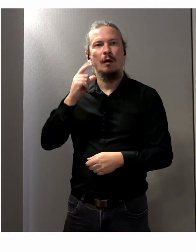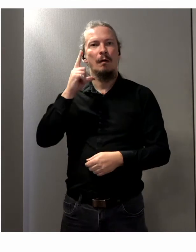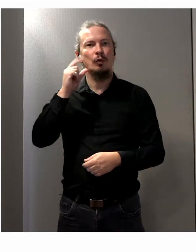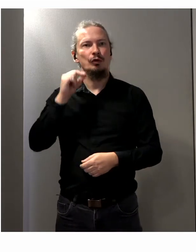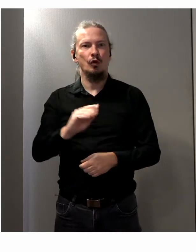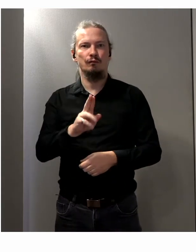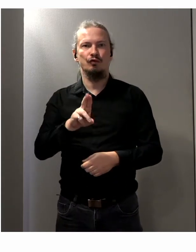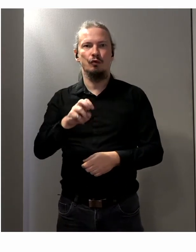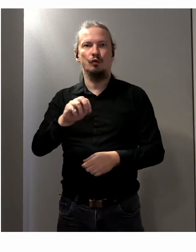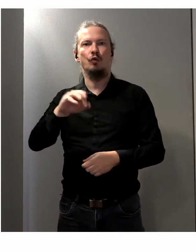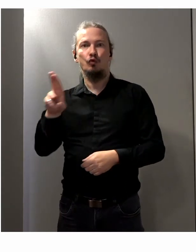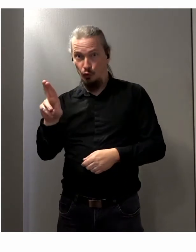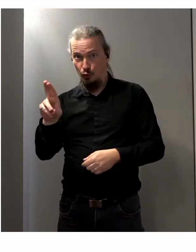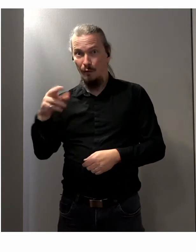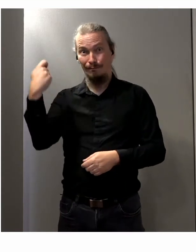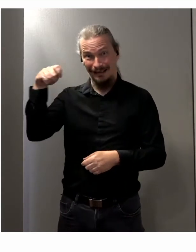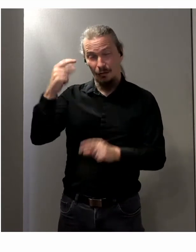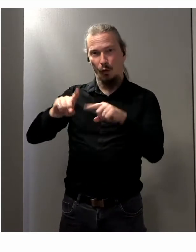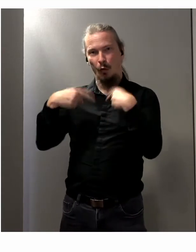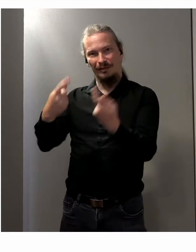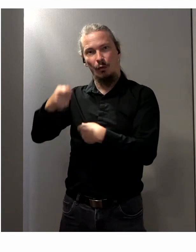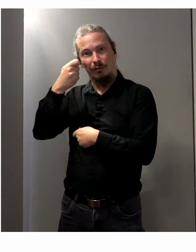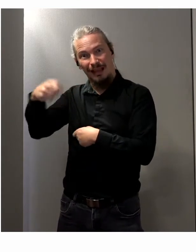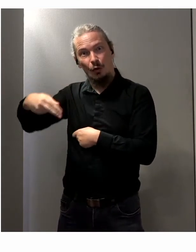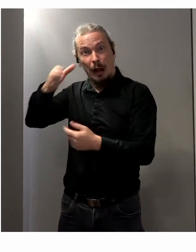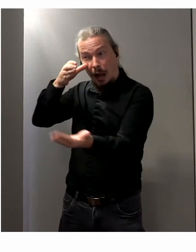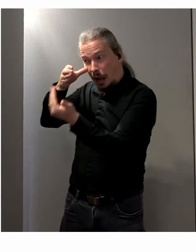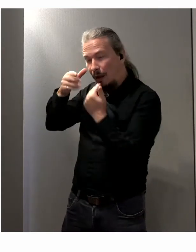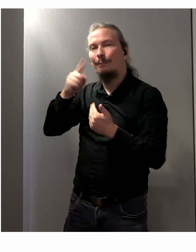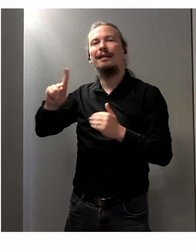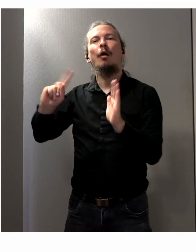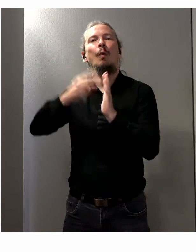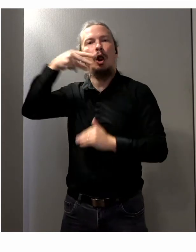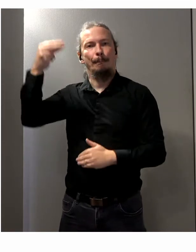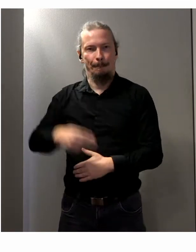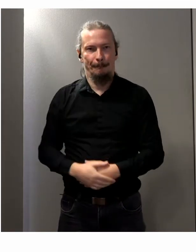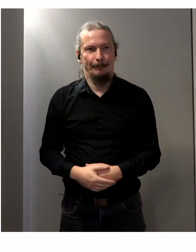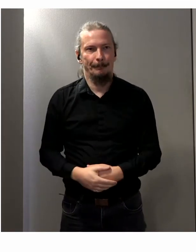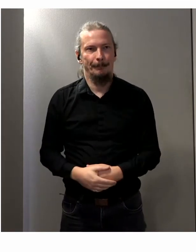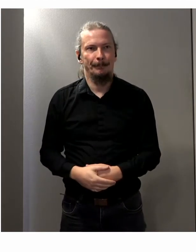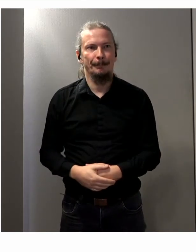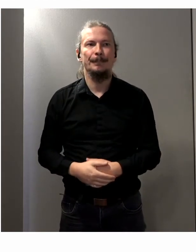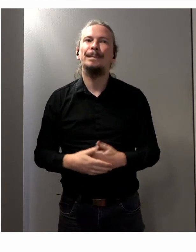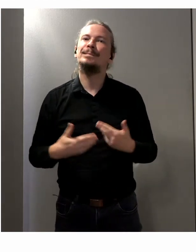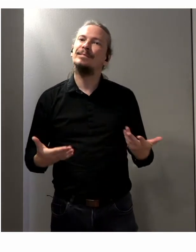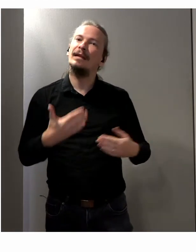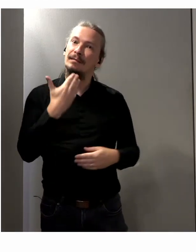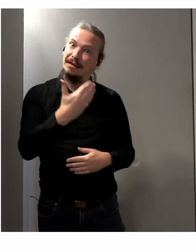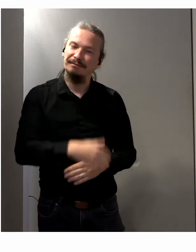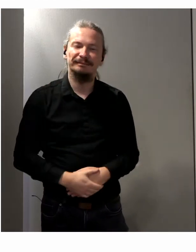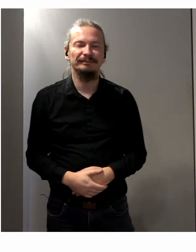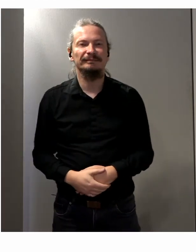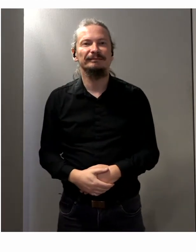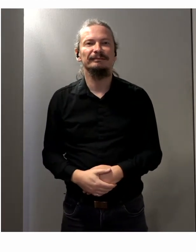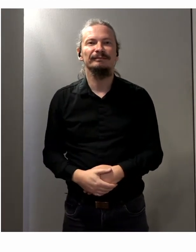Jean-Marie Burgues-Duru, président de la Commission nationale consultative des droits de l'homme. Merci.